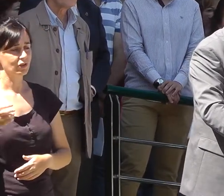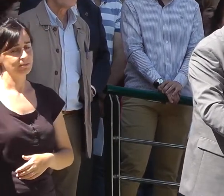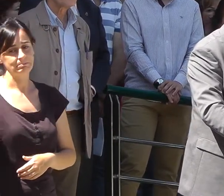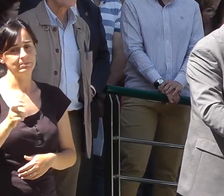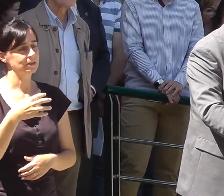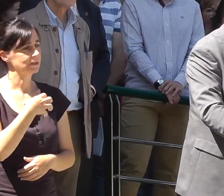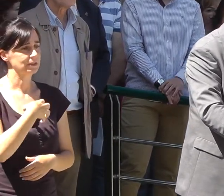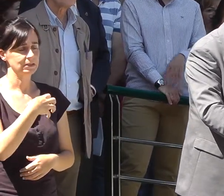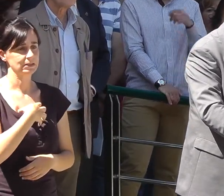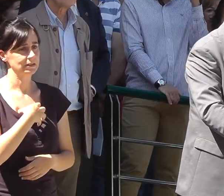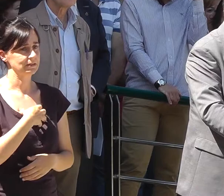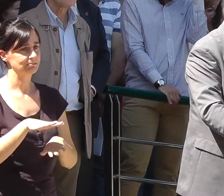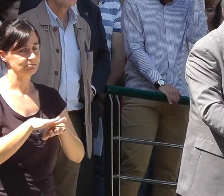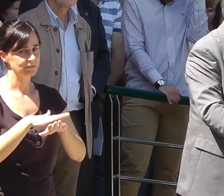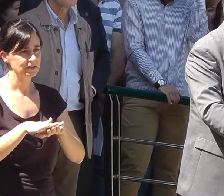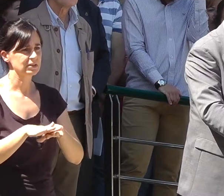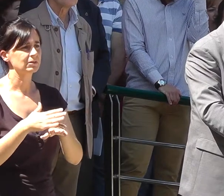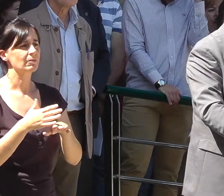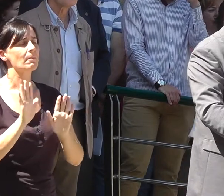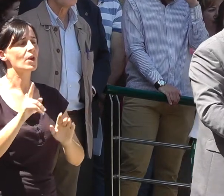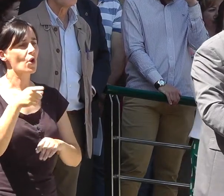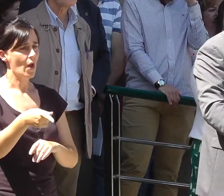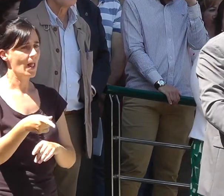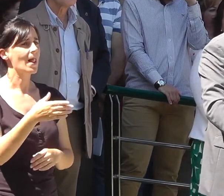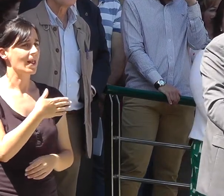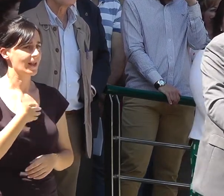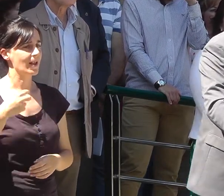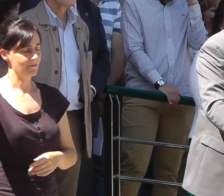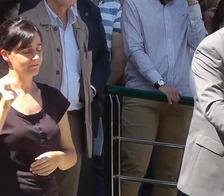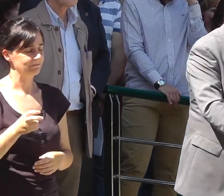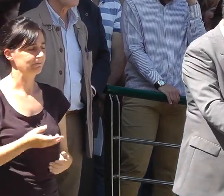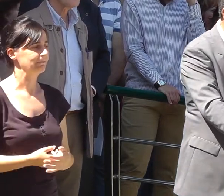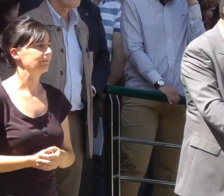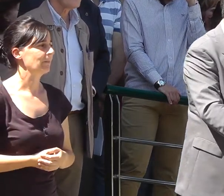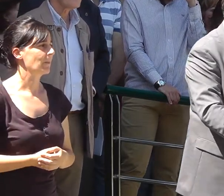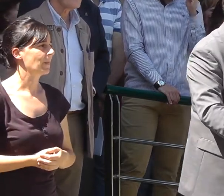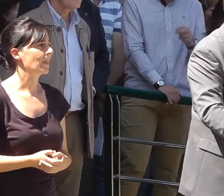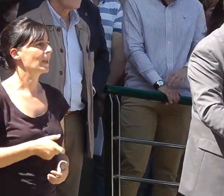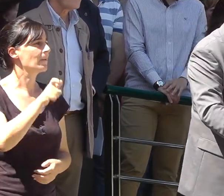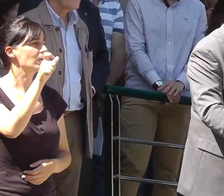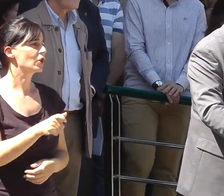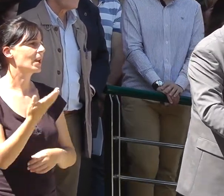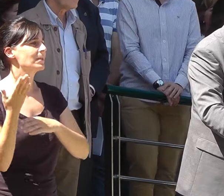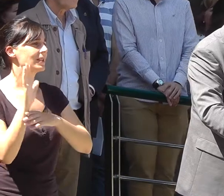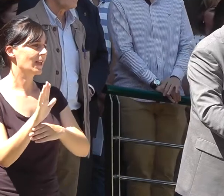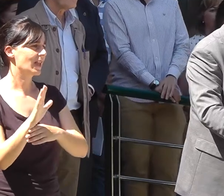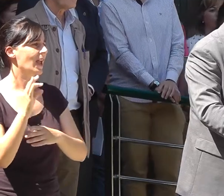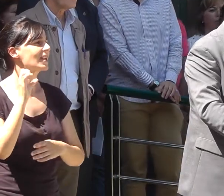non atoparse nesta vila, pero quería estar presente no acto, don José Antonio Orge, representante de Xeren,